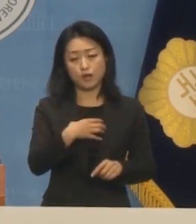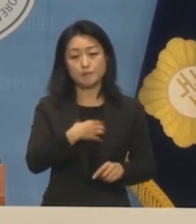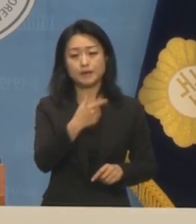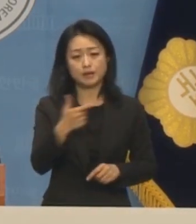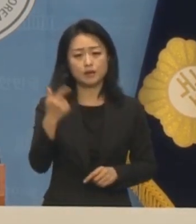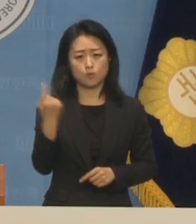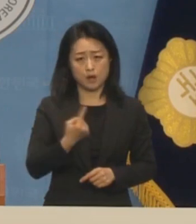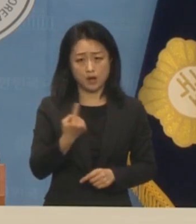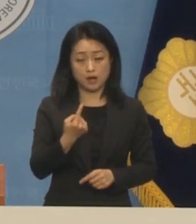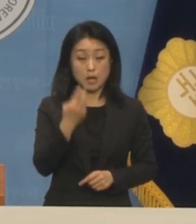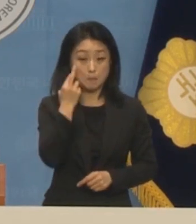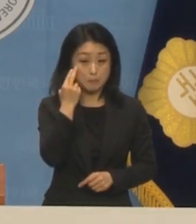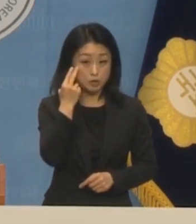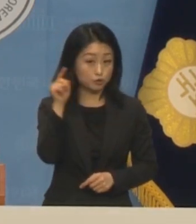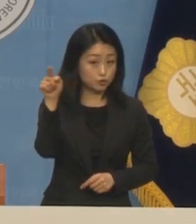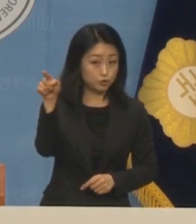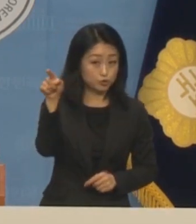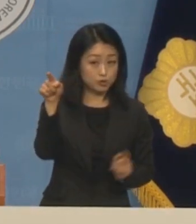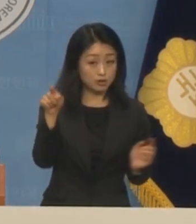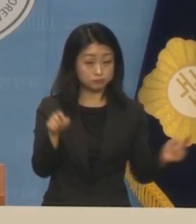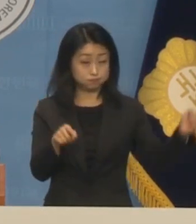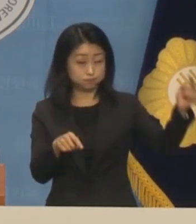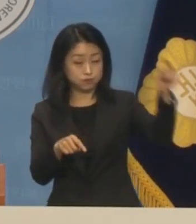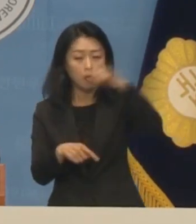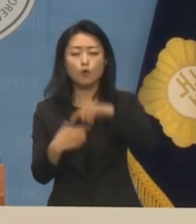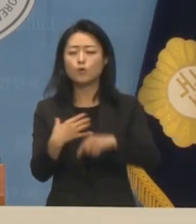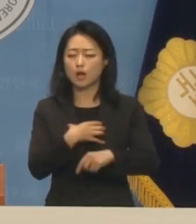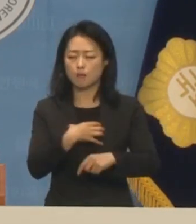뿐만 아니라 미국 본토에도 위협이 된다는 것을